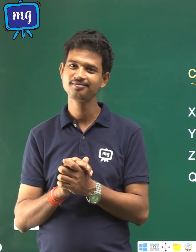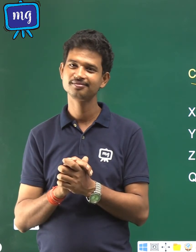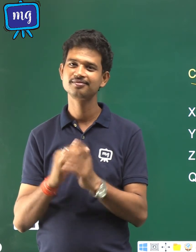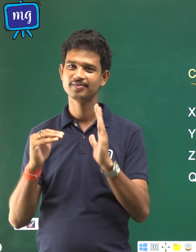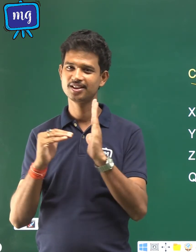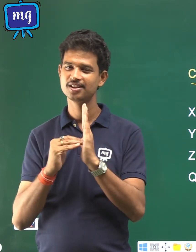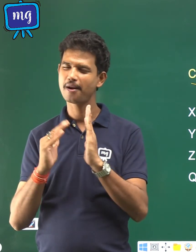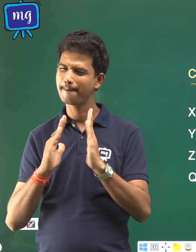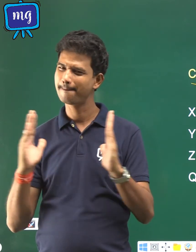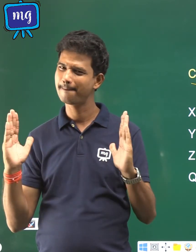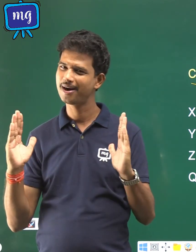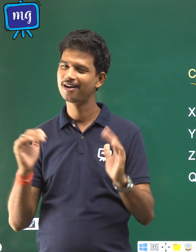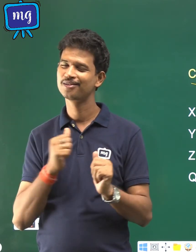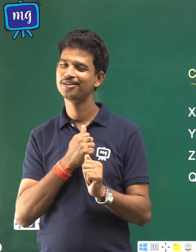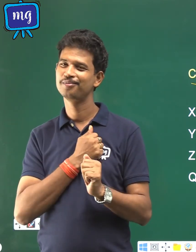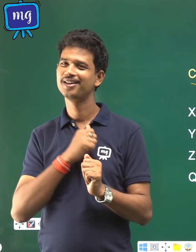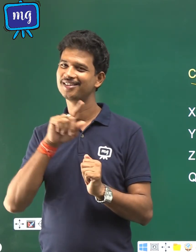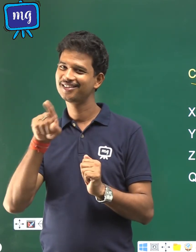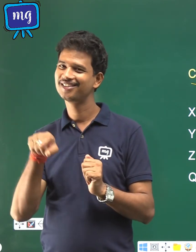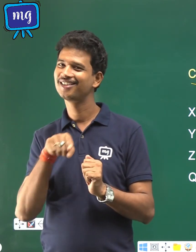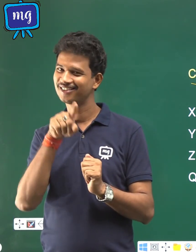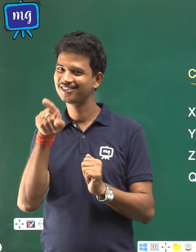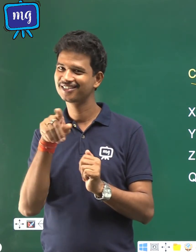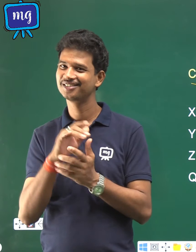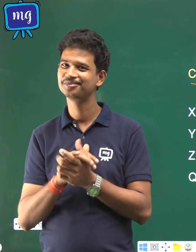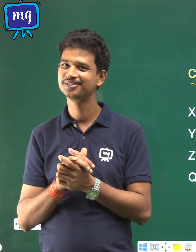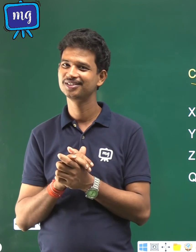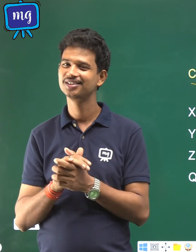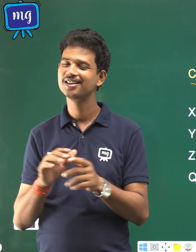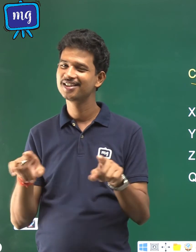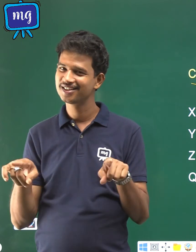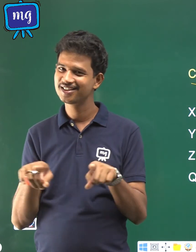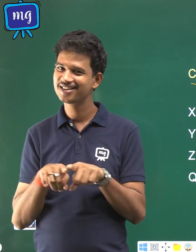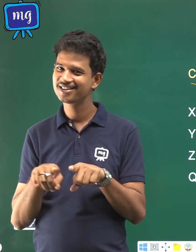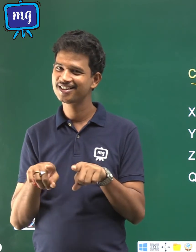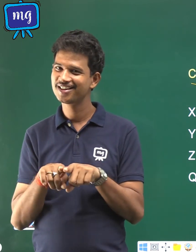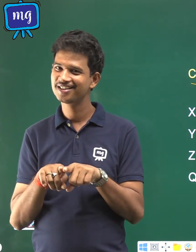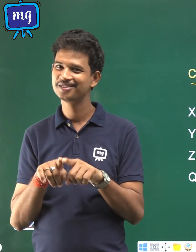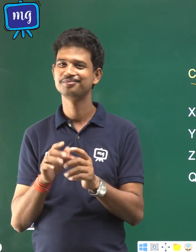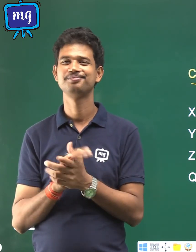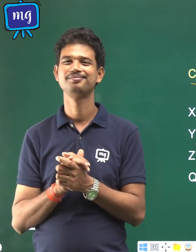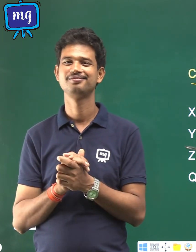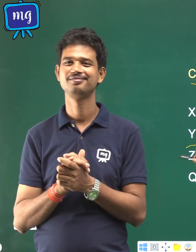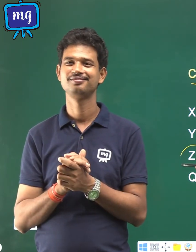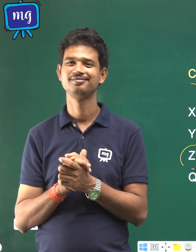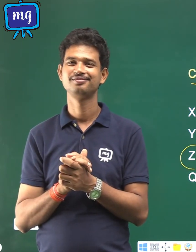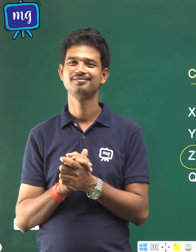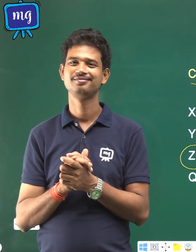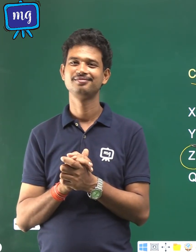हमने सर्कल किया, कैपिटल Z को हमने सर्कल किया,